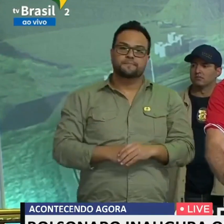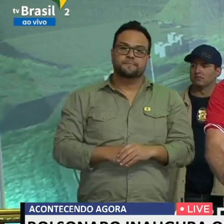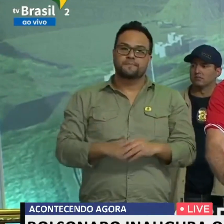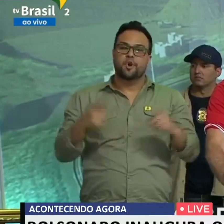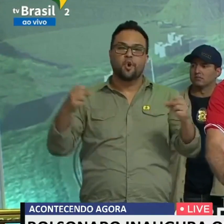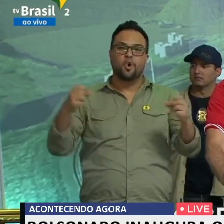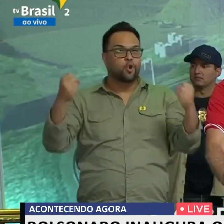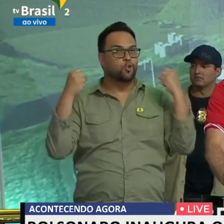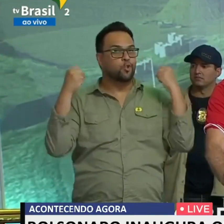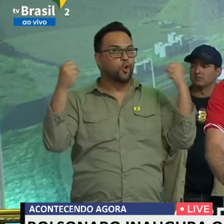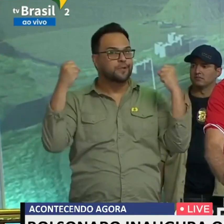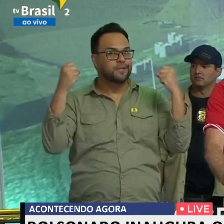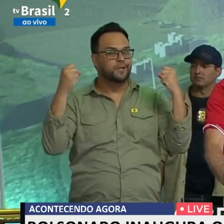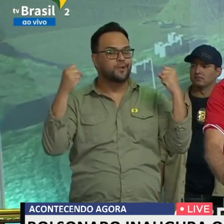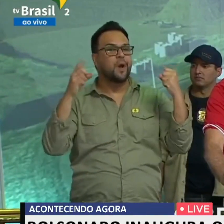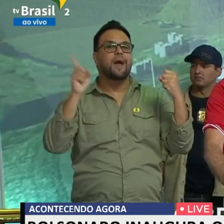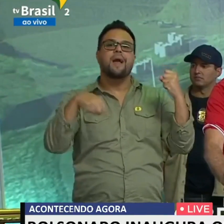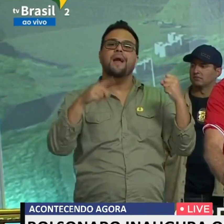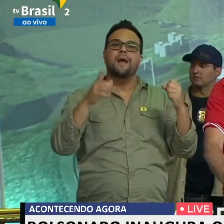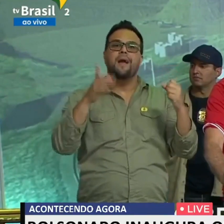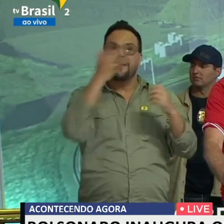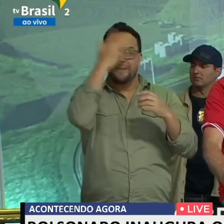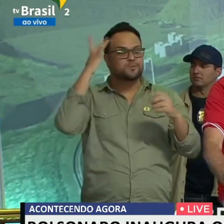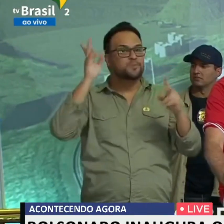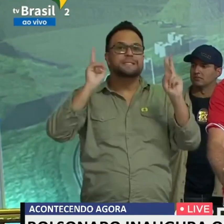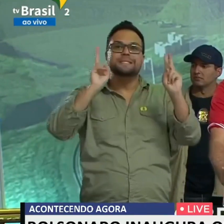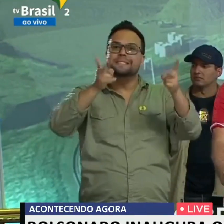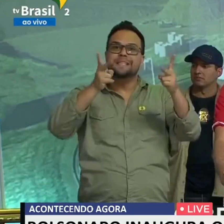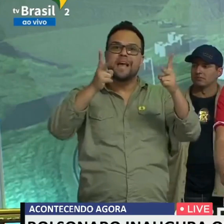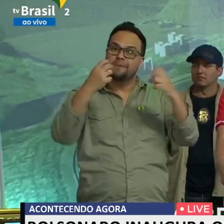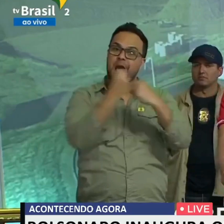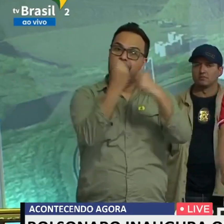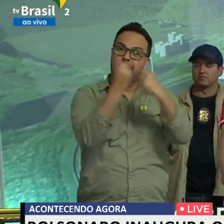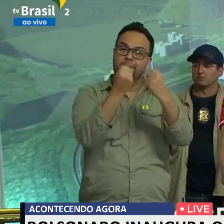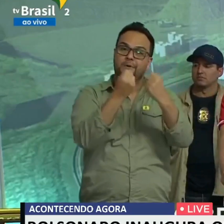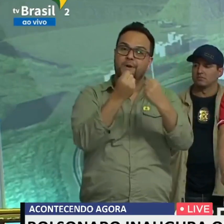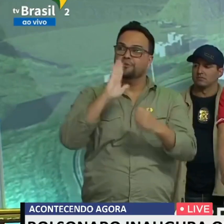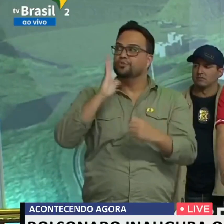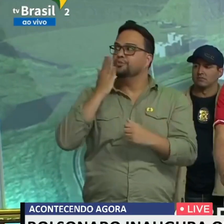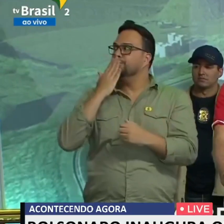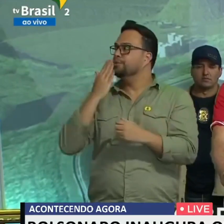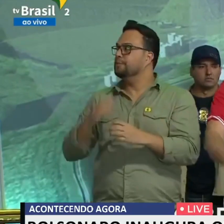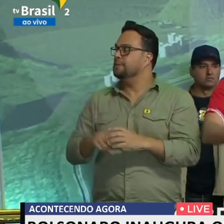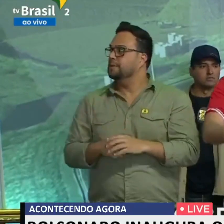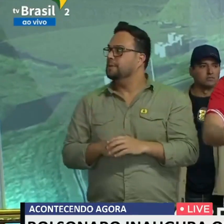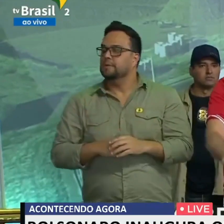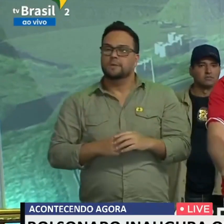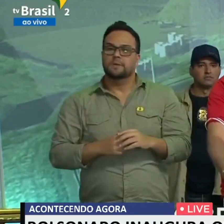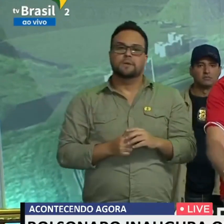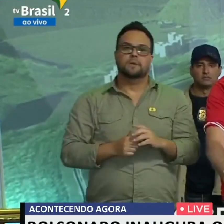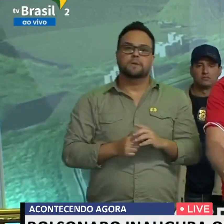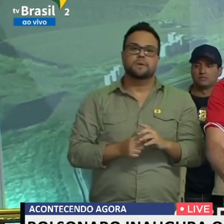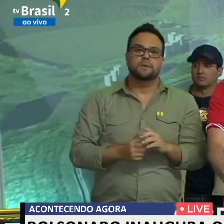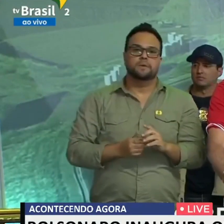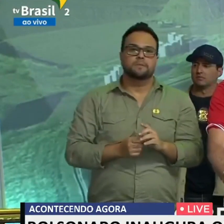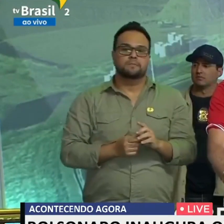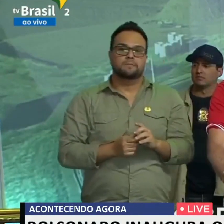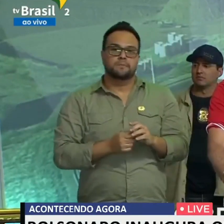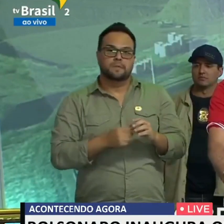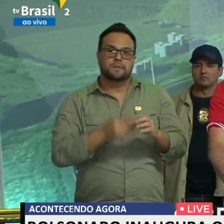Torcedor é aquele que sempre está do lado do seu time, no título ou no